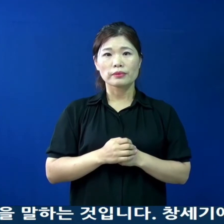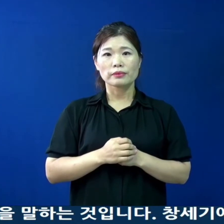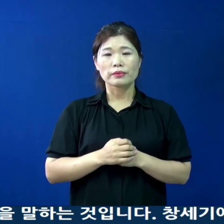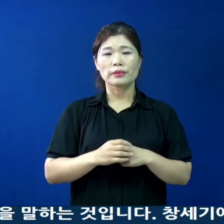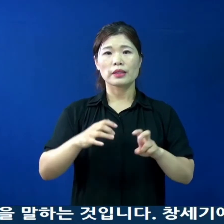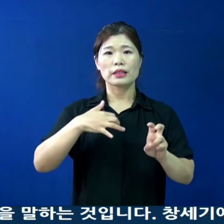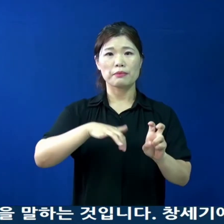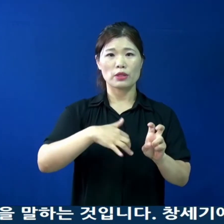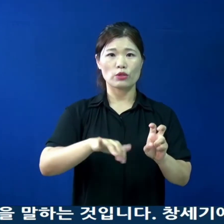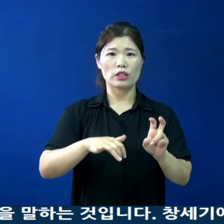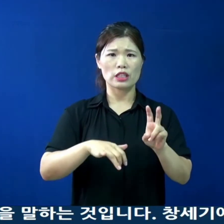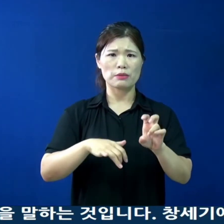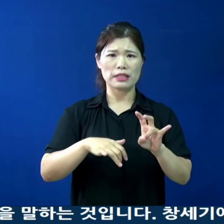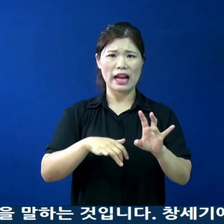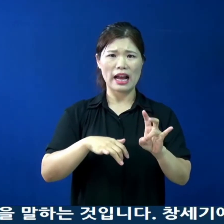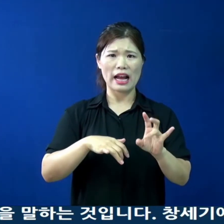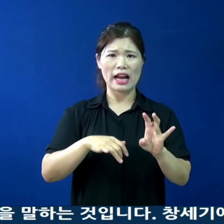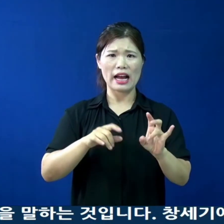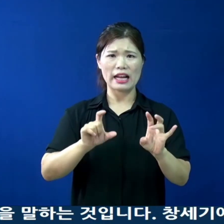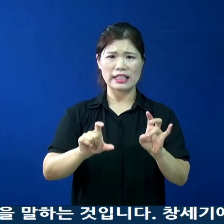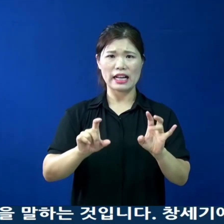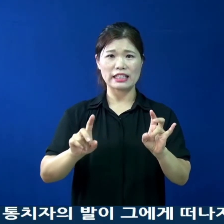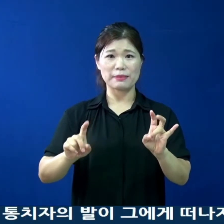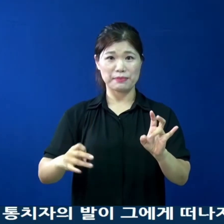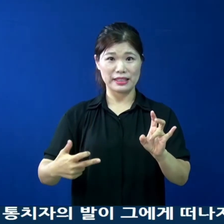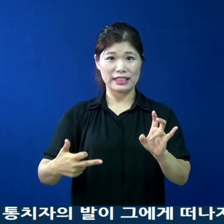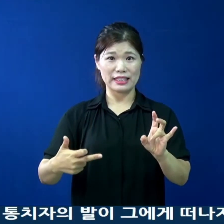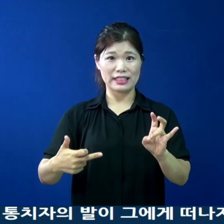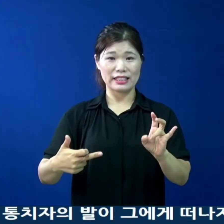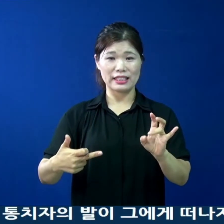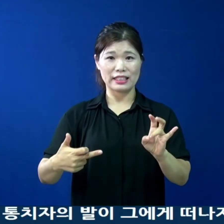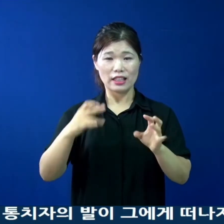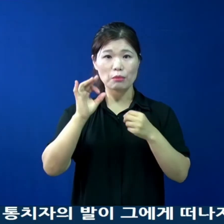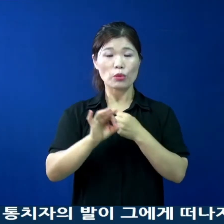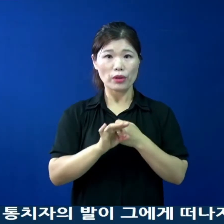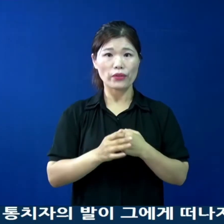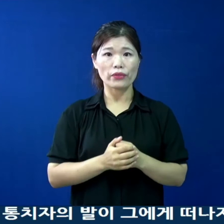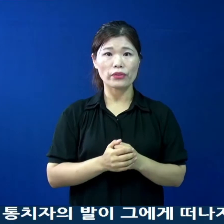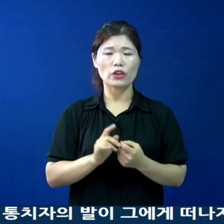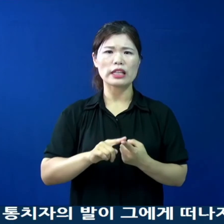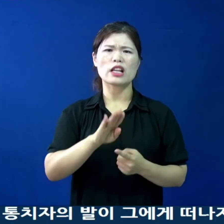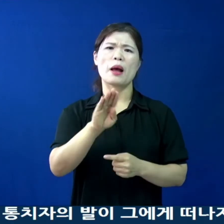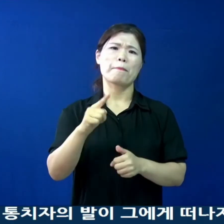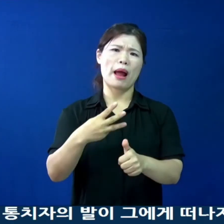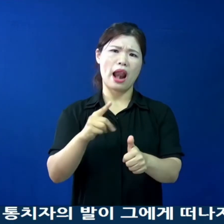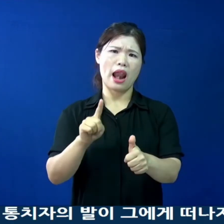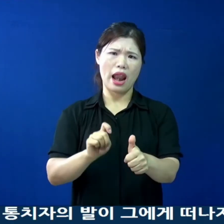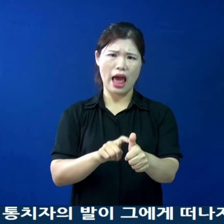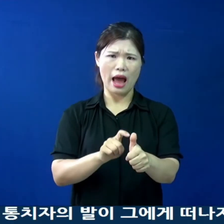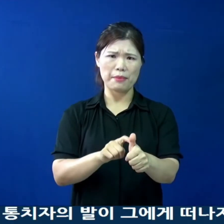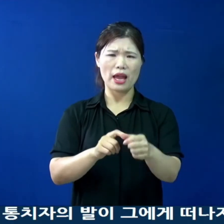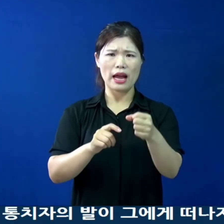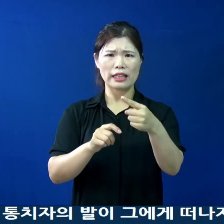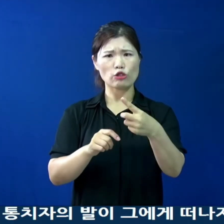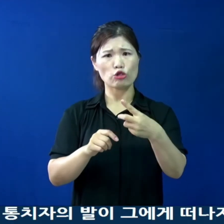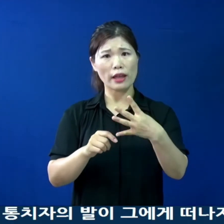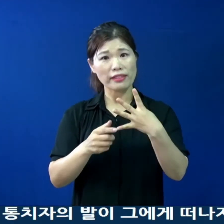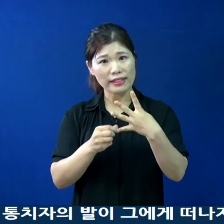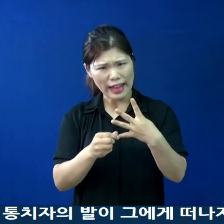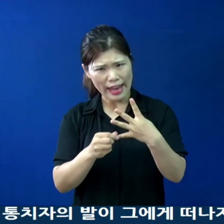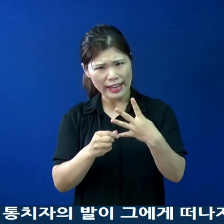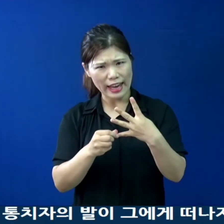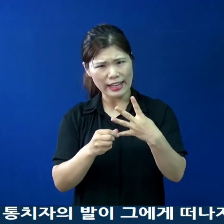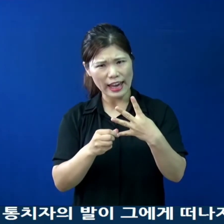민수기 24장 17절 말씀, 이 말씀이 발람의 4개의 예언 가운데